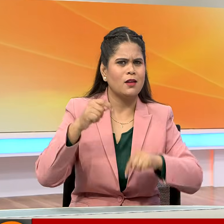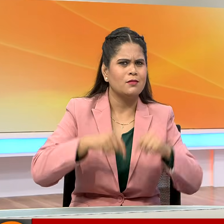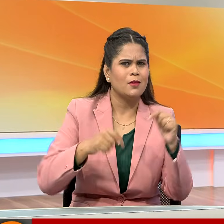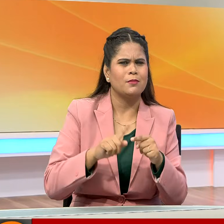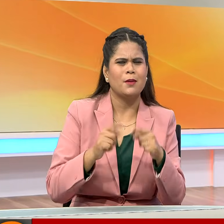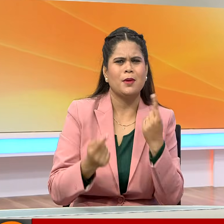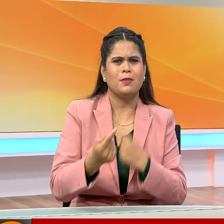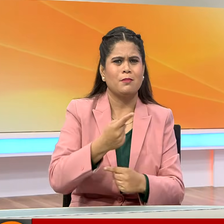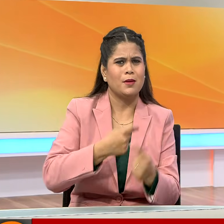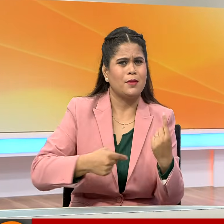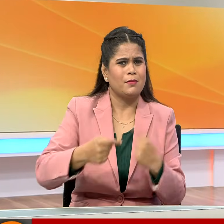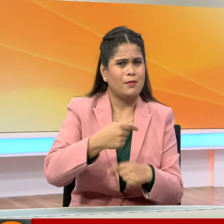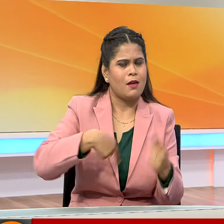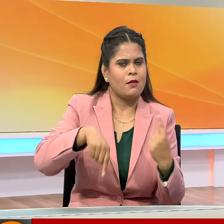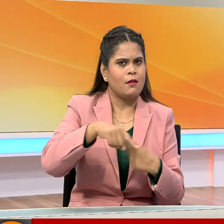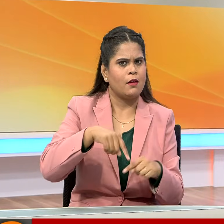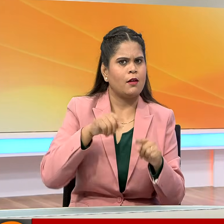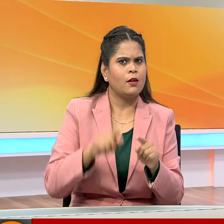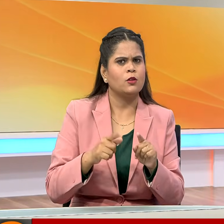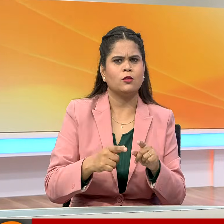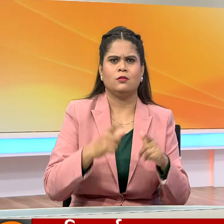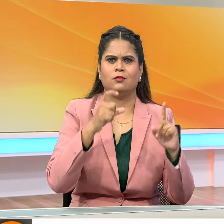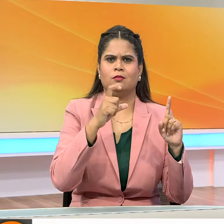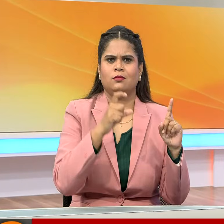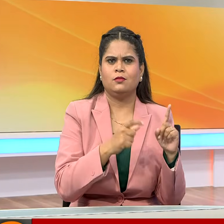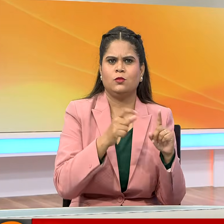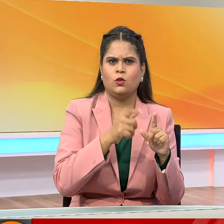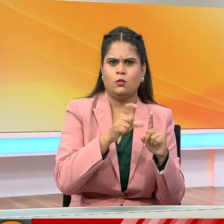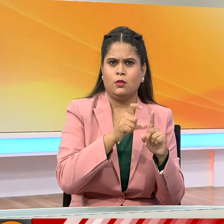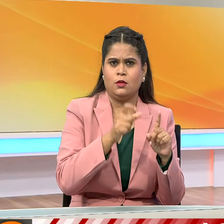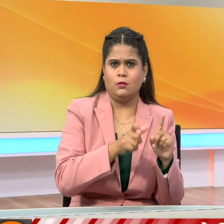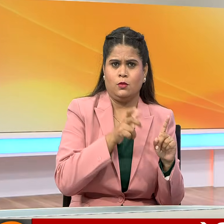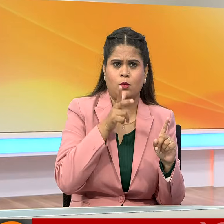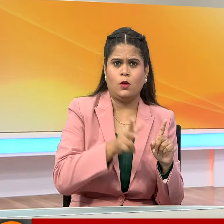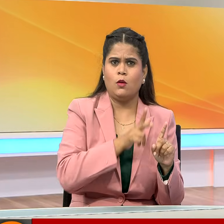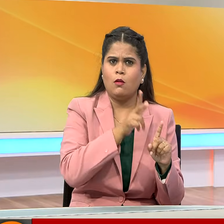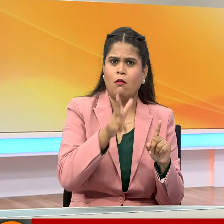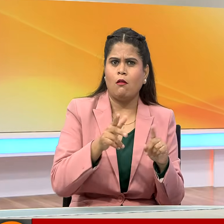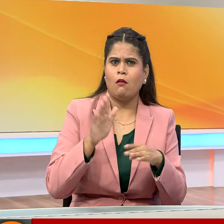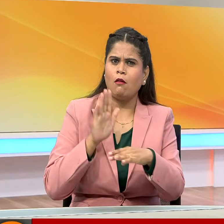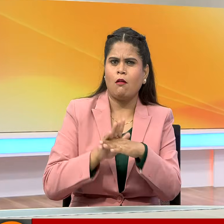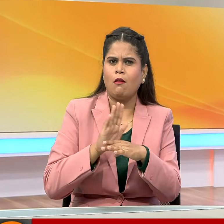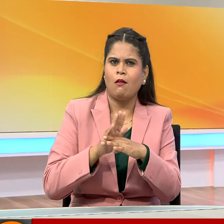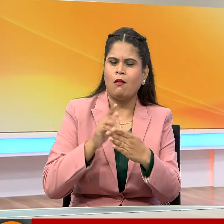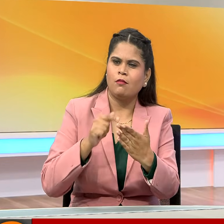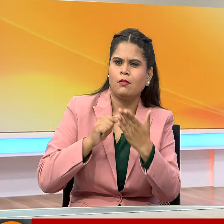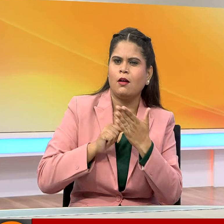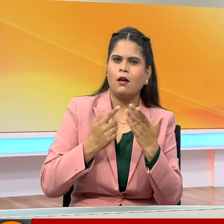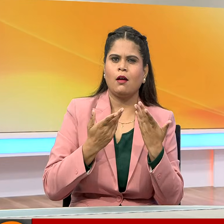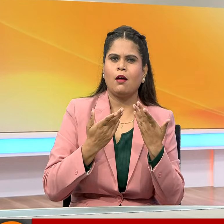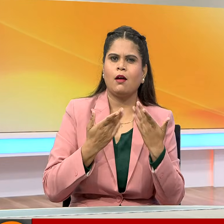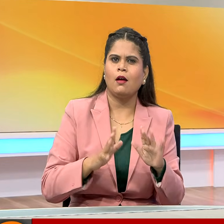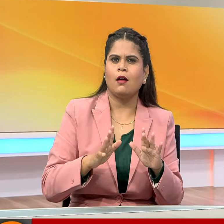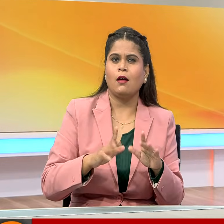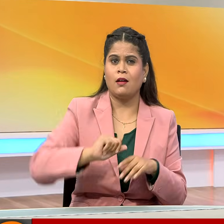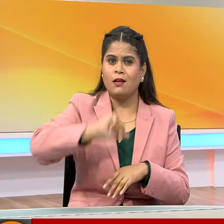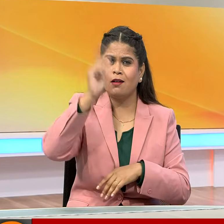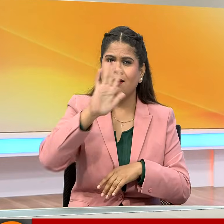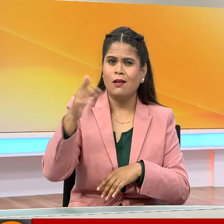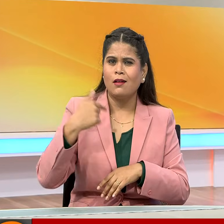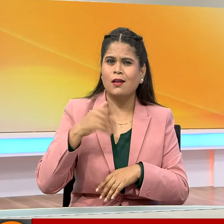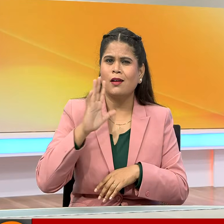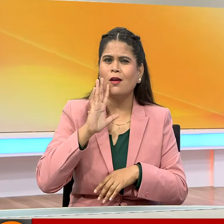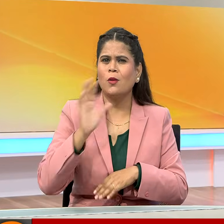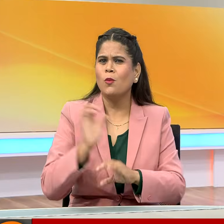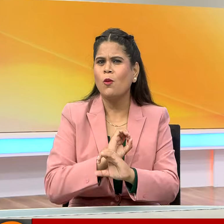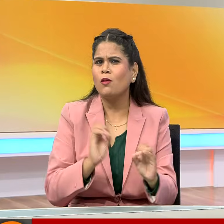का आरोप लगाया। ठाकुर ने कहा कि कांग्रेस का एक बार फिर वही चेहरा सामने आया है और उनके लिए देश से ज़्यादा वोट